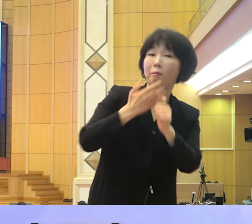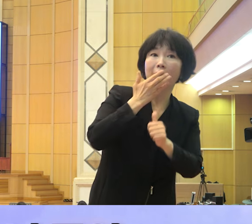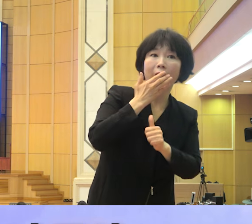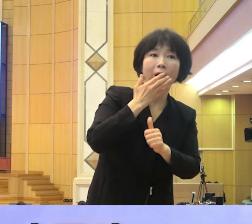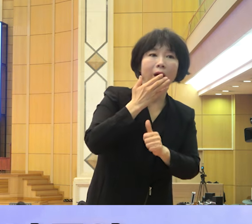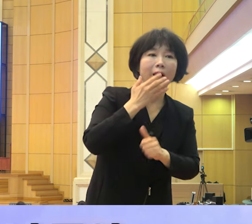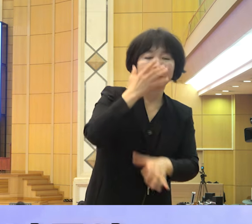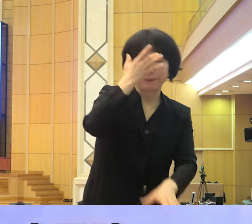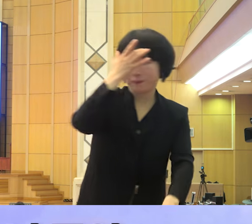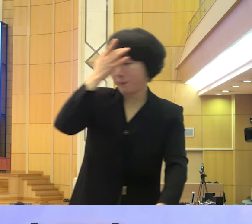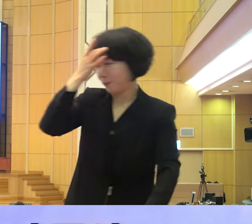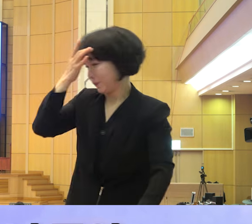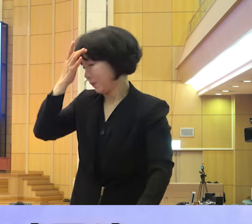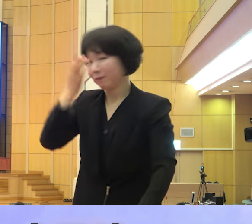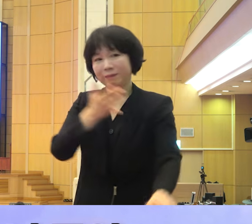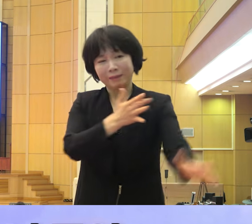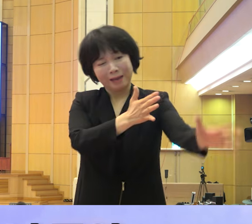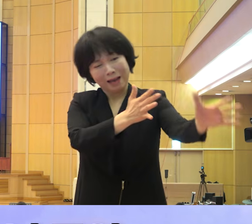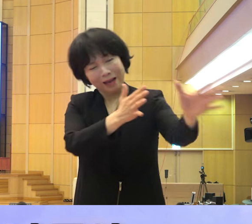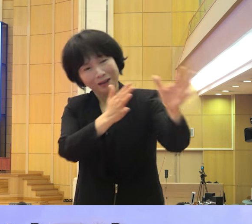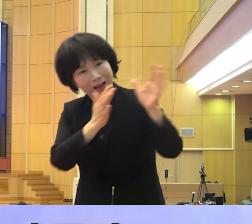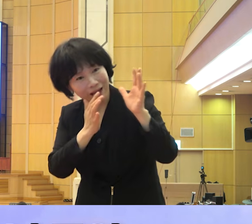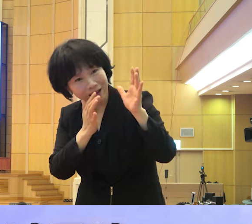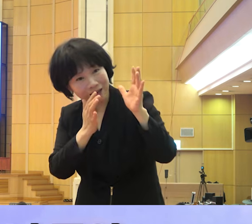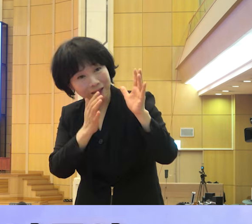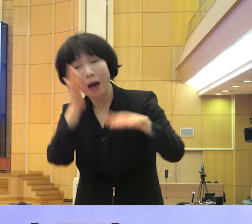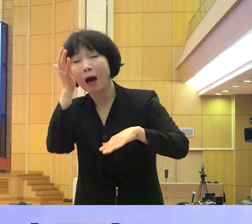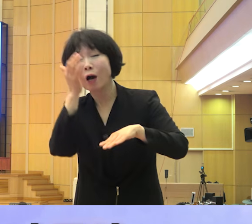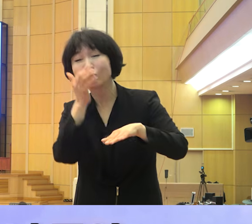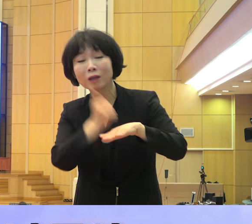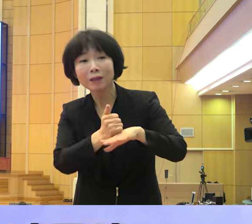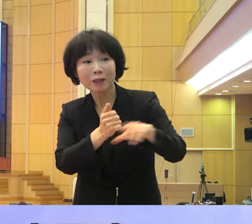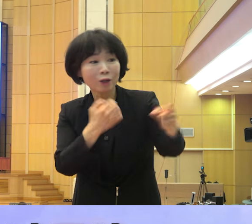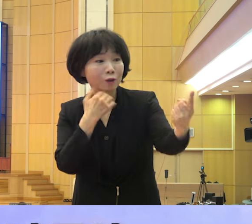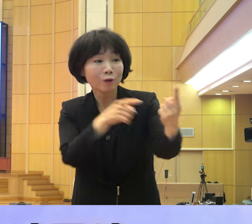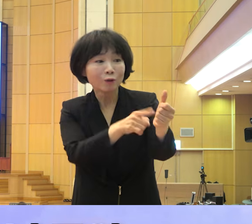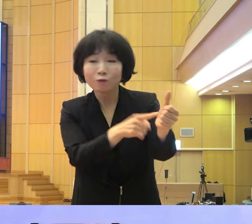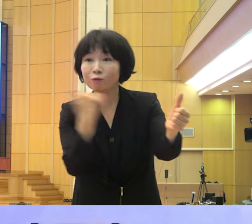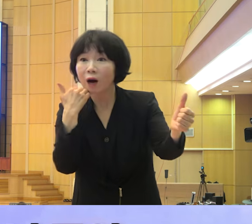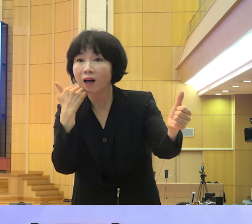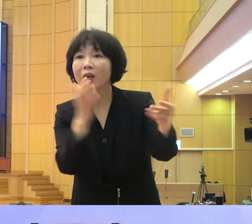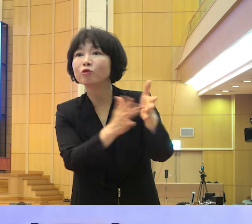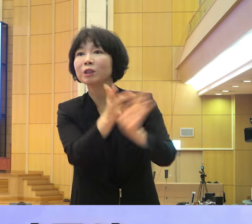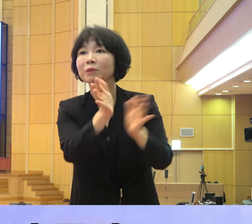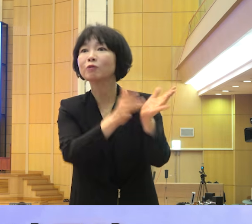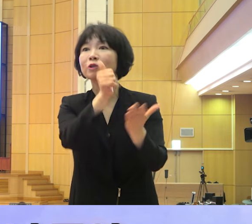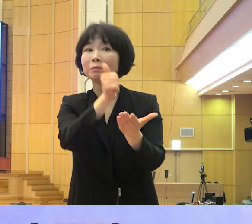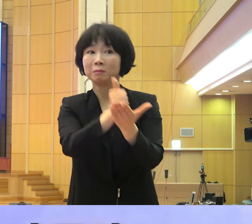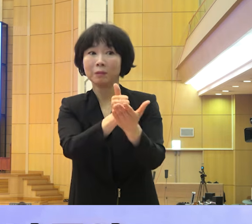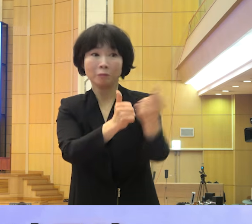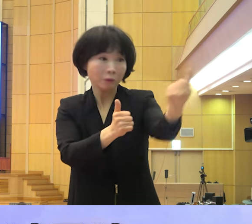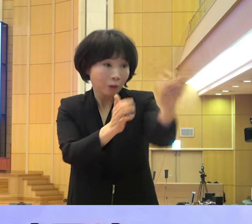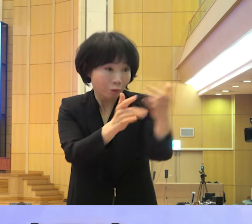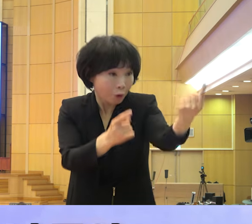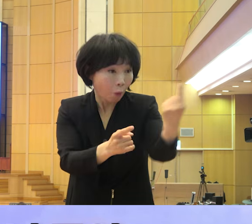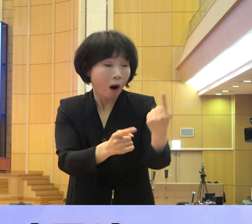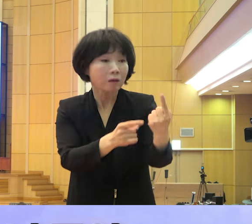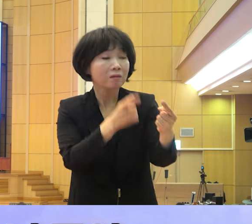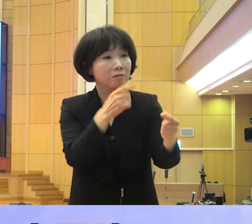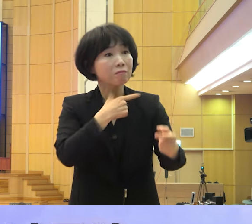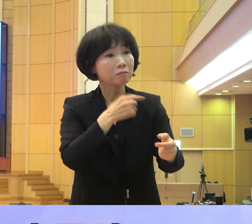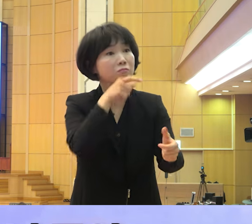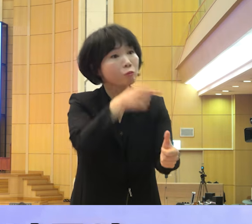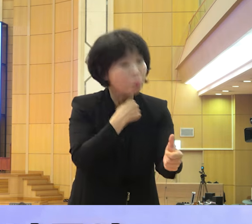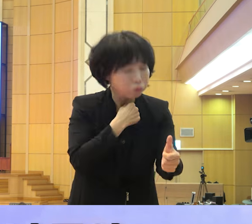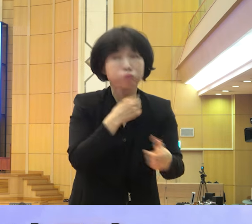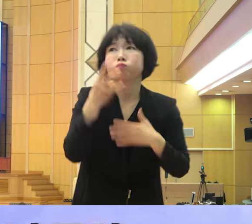계속 욕만 얻어먹는 거야. 예수님 차례가 왔어요. 예수님 차례가 왔는데 예수님을 물속에다